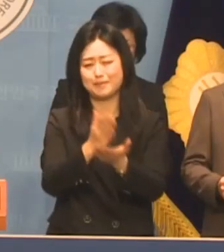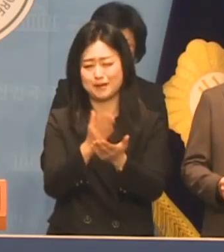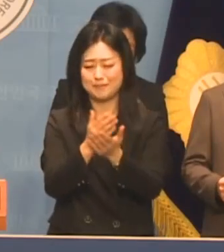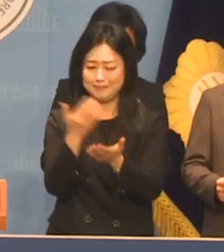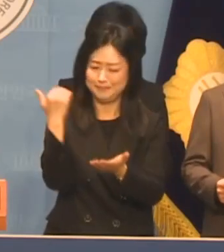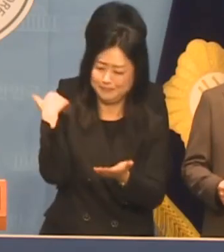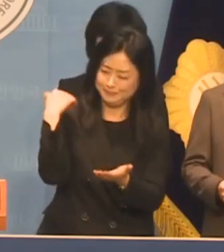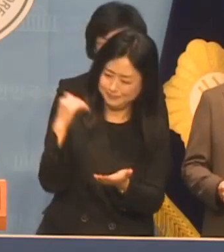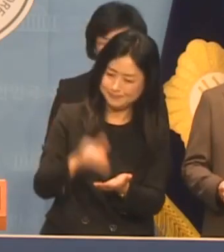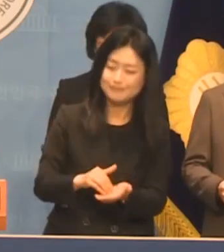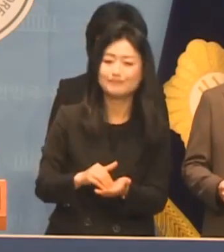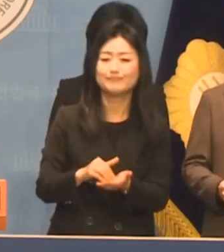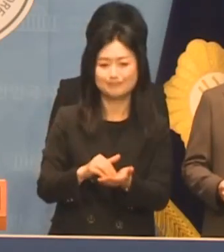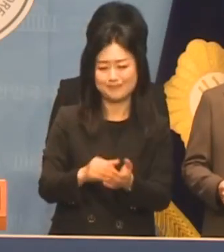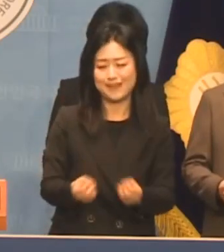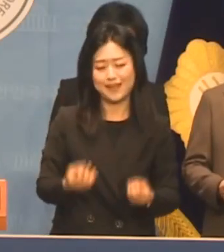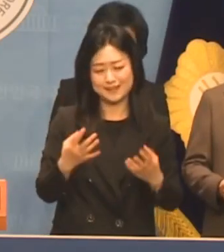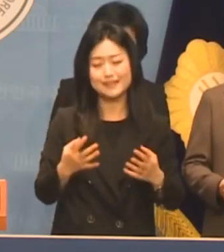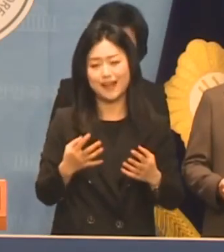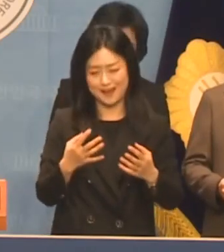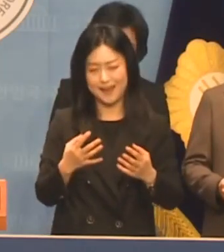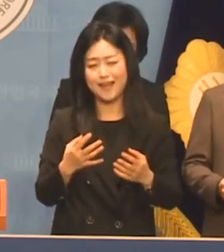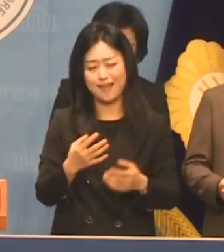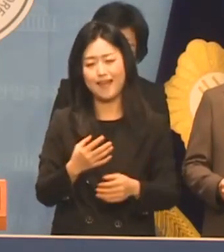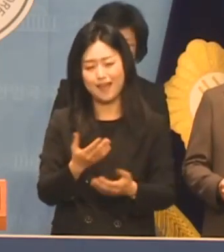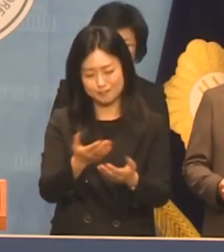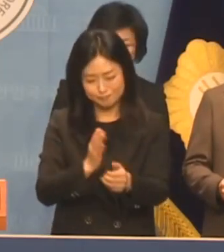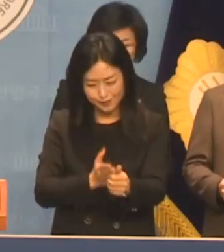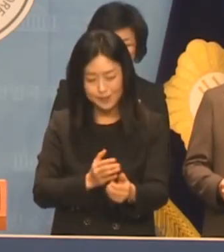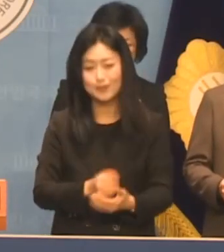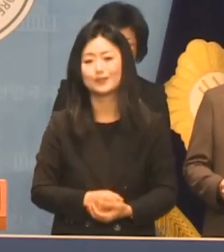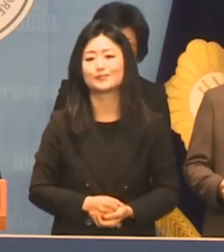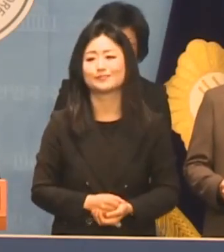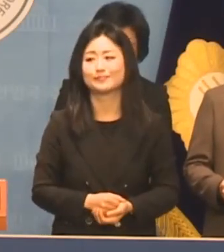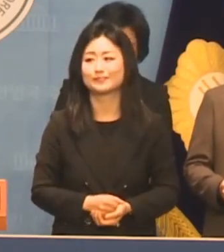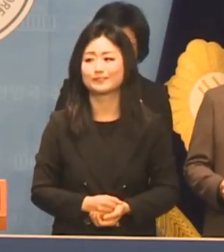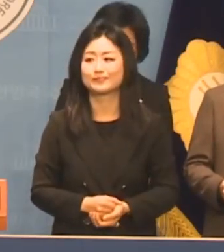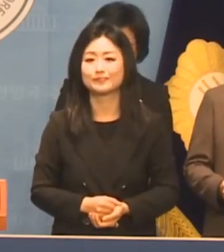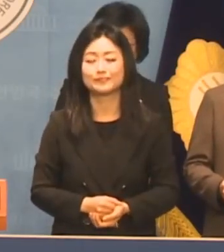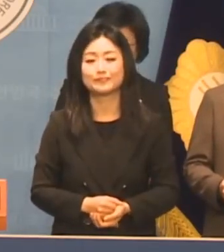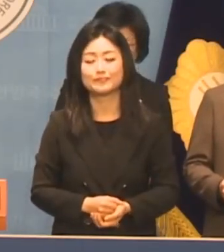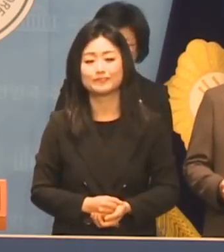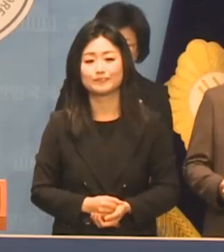행사를 그대로 행사해 주시면 감사하겠습니다.